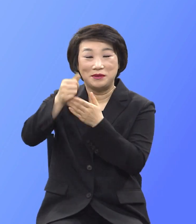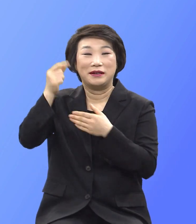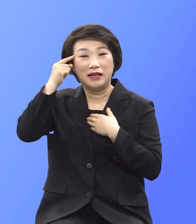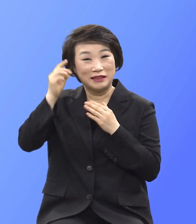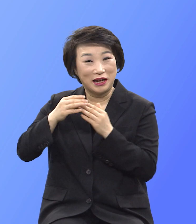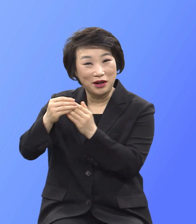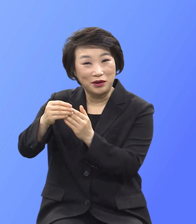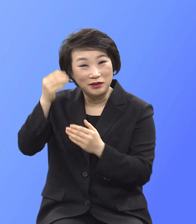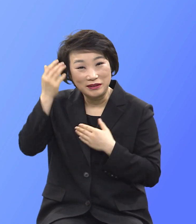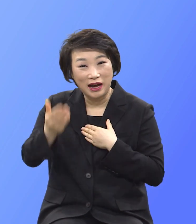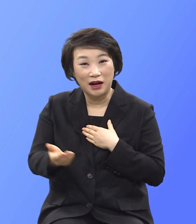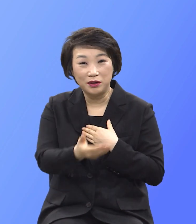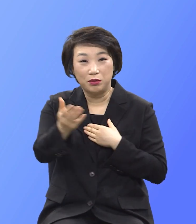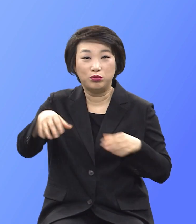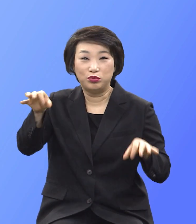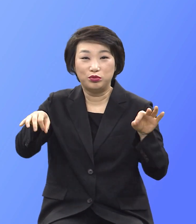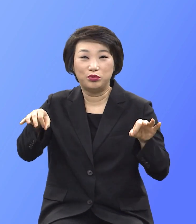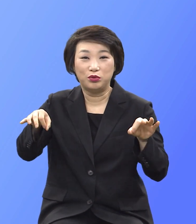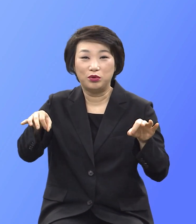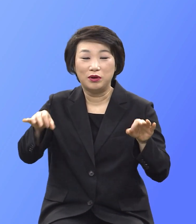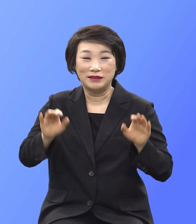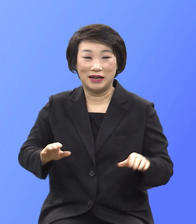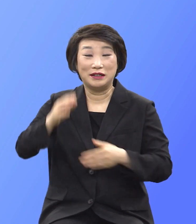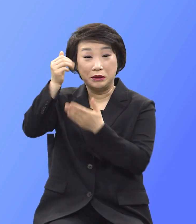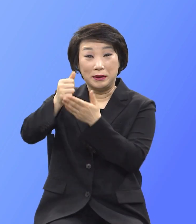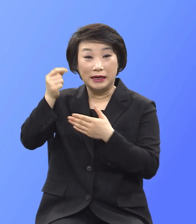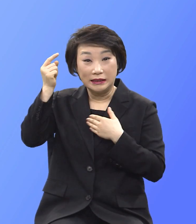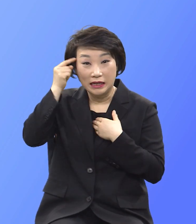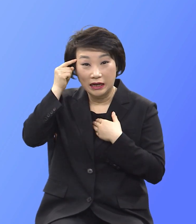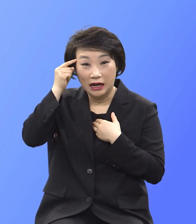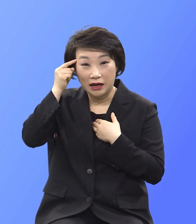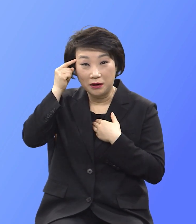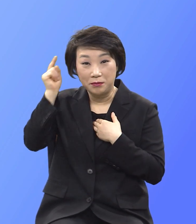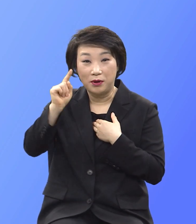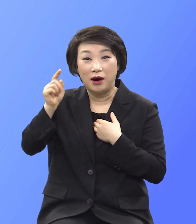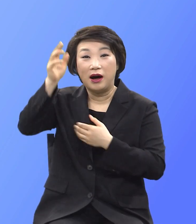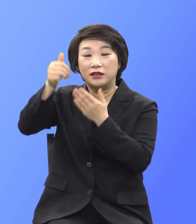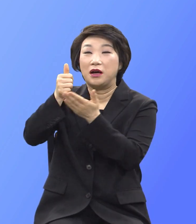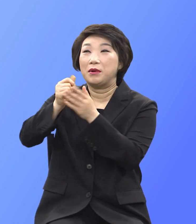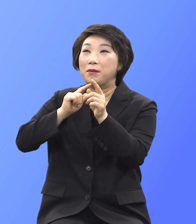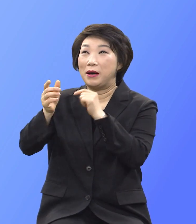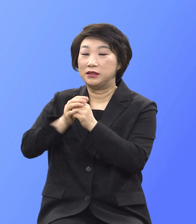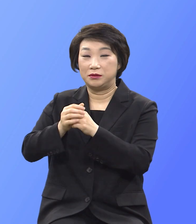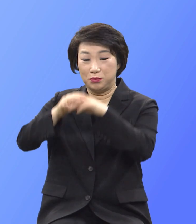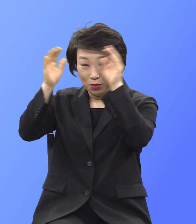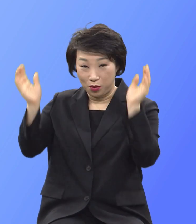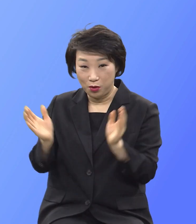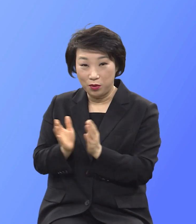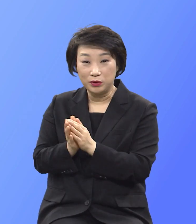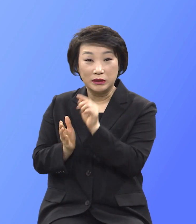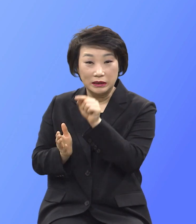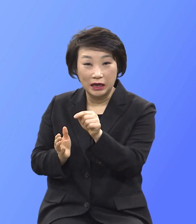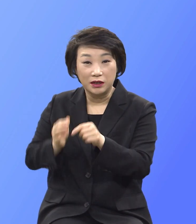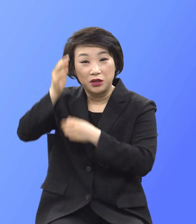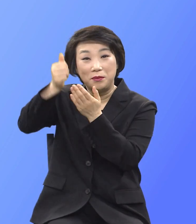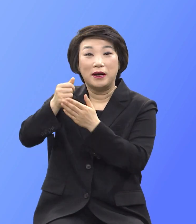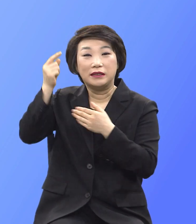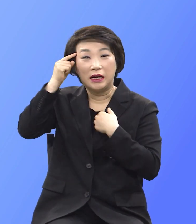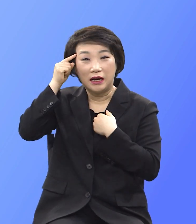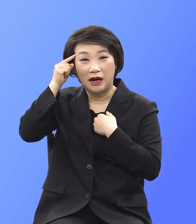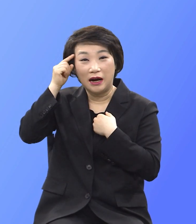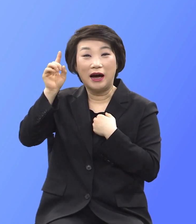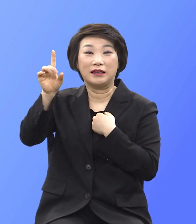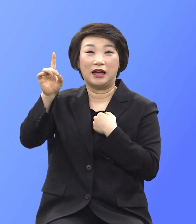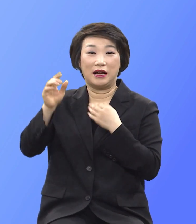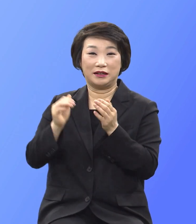성령의 생각이 경영하느냐. 성령의 생각은 하나님 말씀 전체가 다 성령의